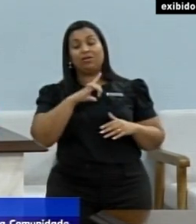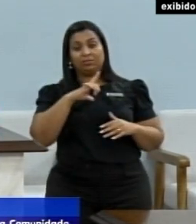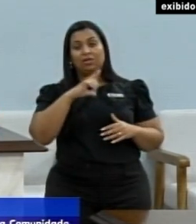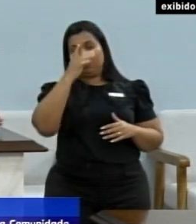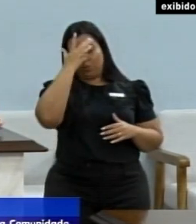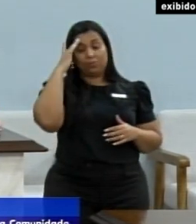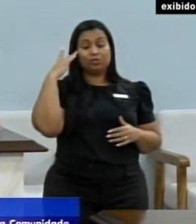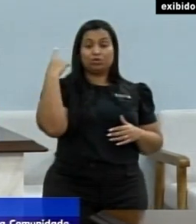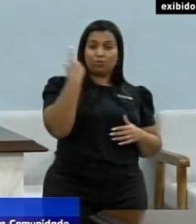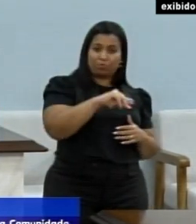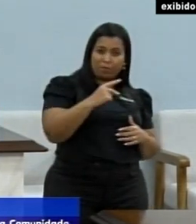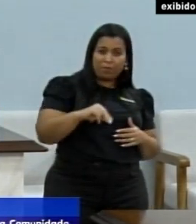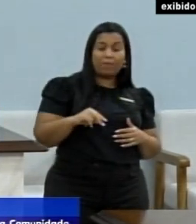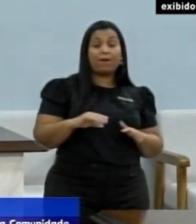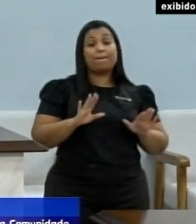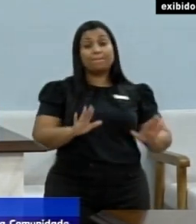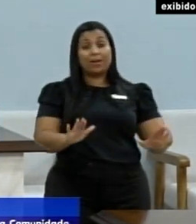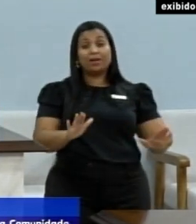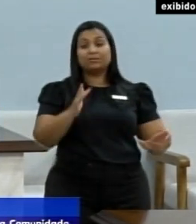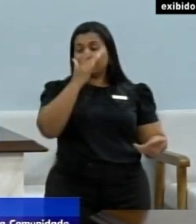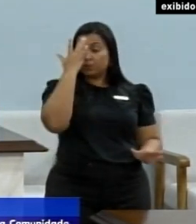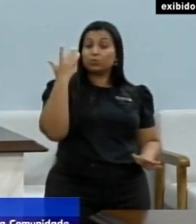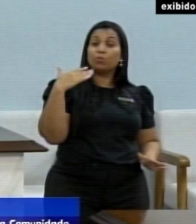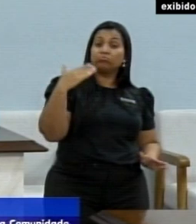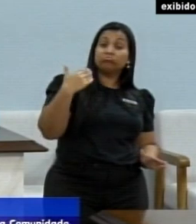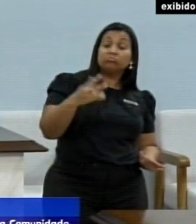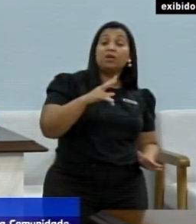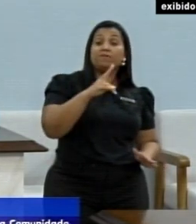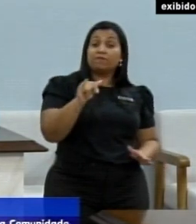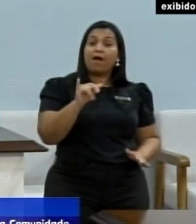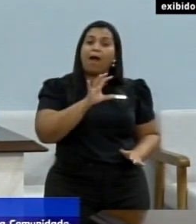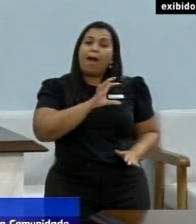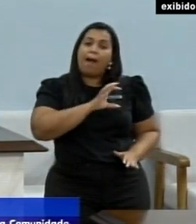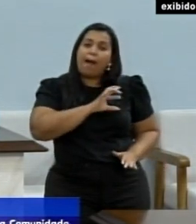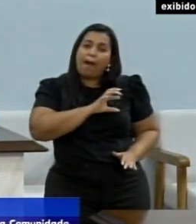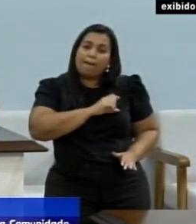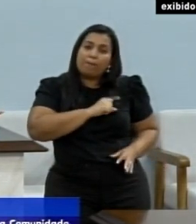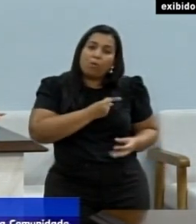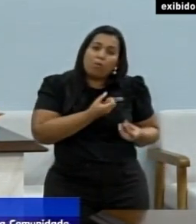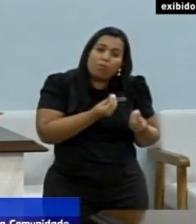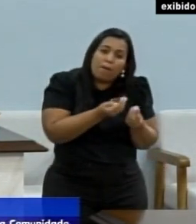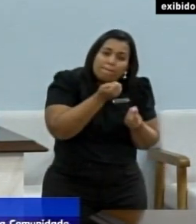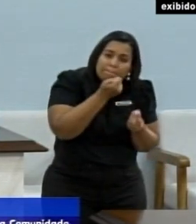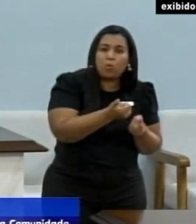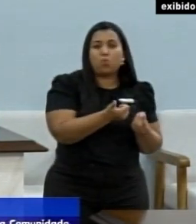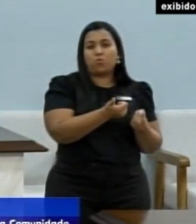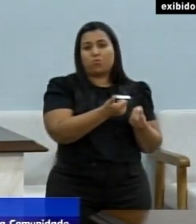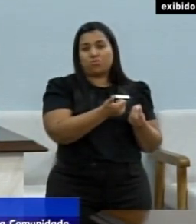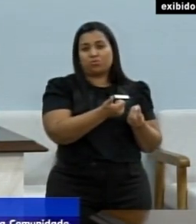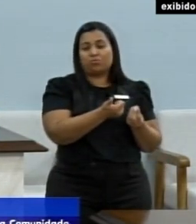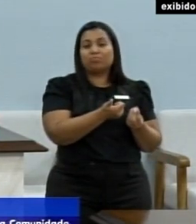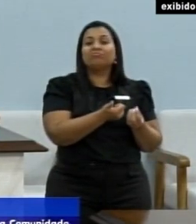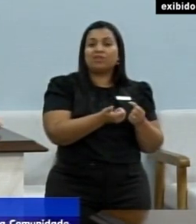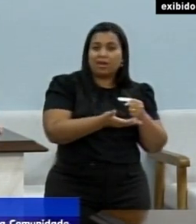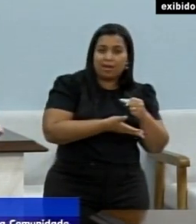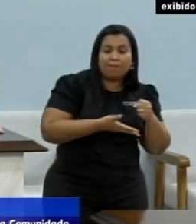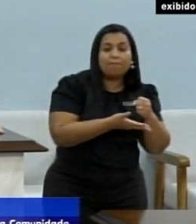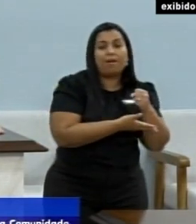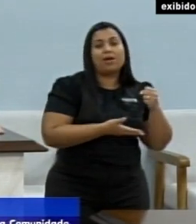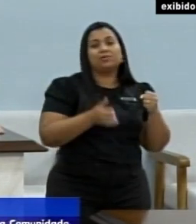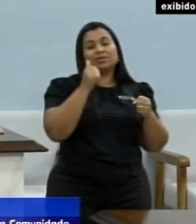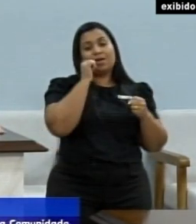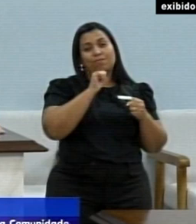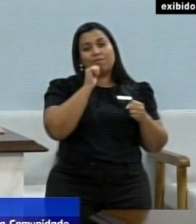ali, só que esse agressor, em algum momento, vai dar um pouquinho de amor para ela. E esse pouquinho é o que sustenta essa mulher dentro